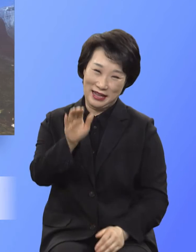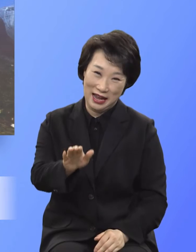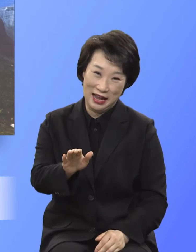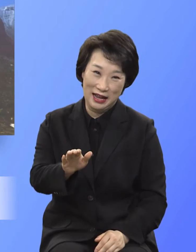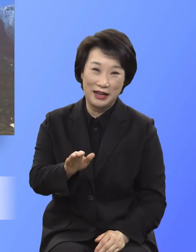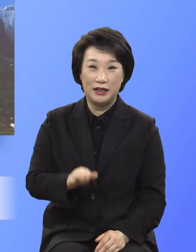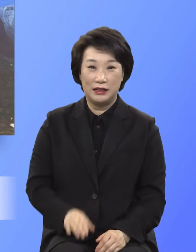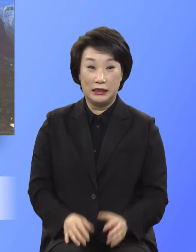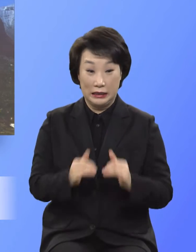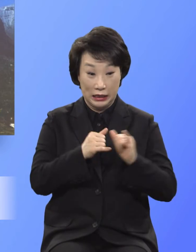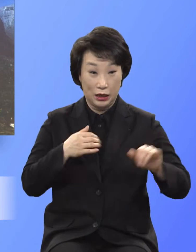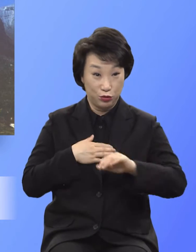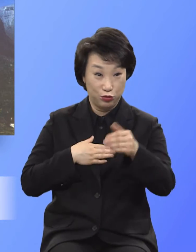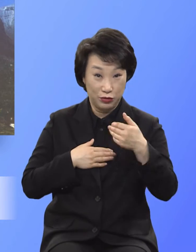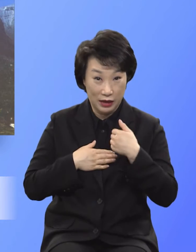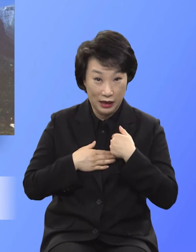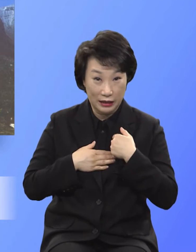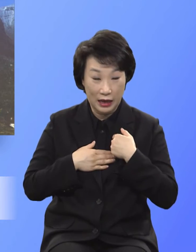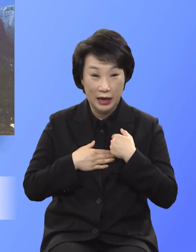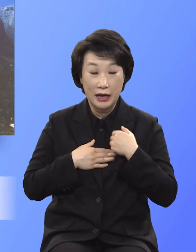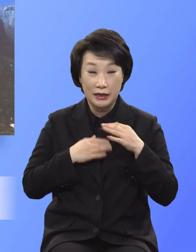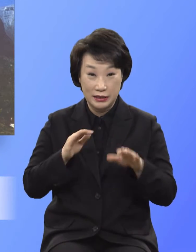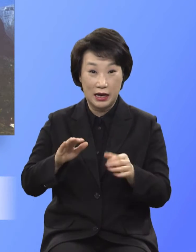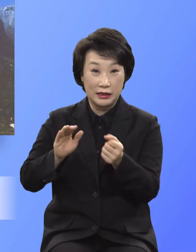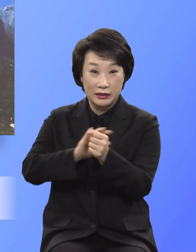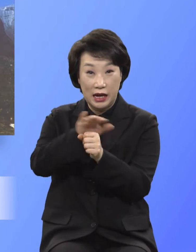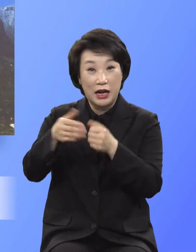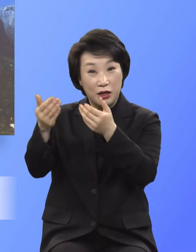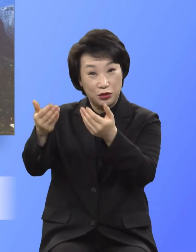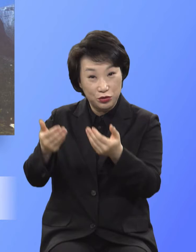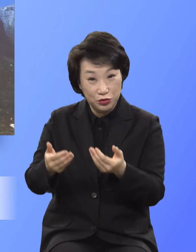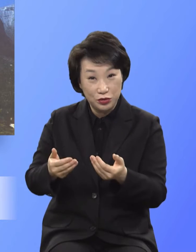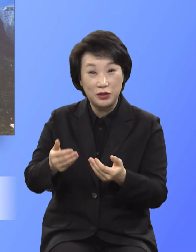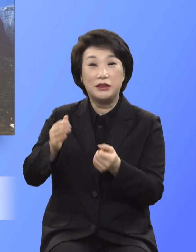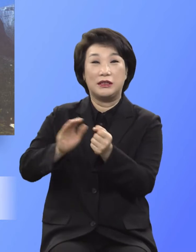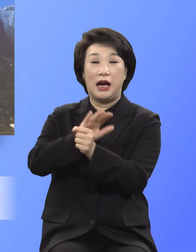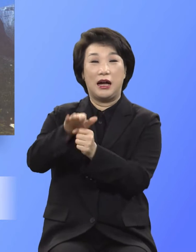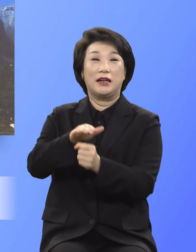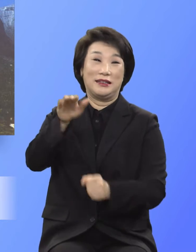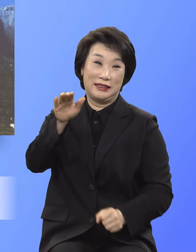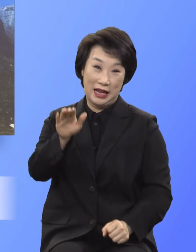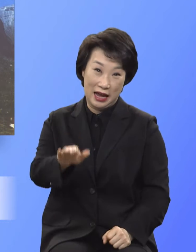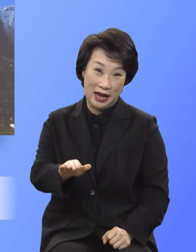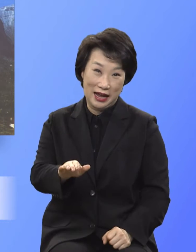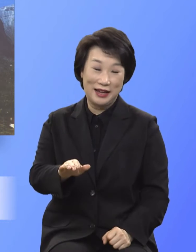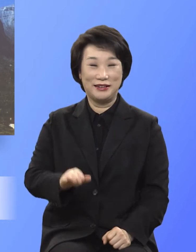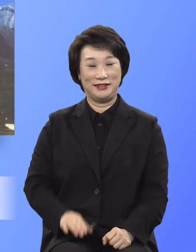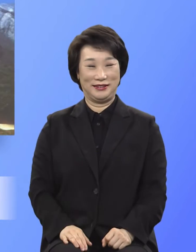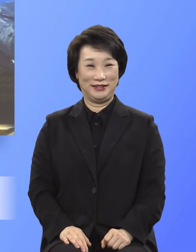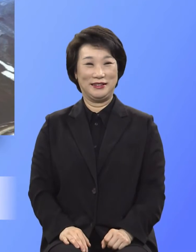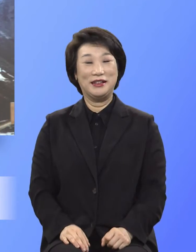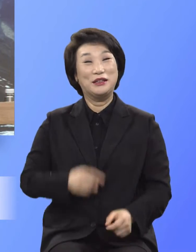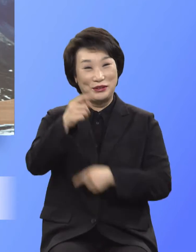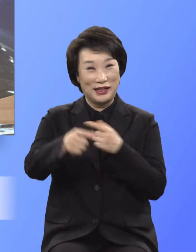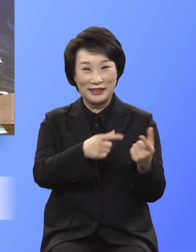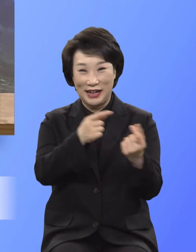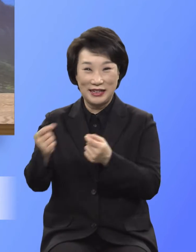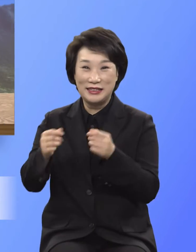우리 인간에 대해서 사랑을 베푸시는 사랑이시다. 다 같이 하나님은